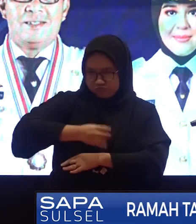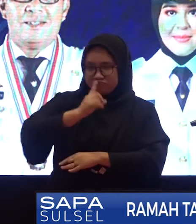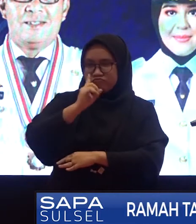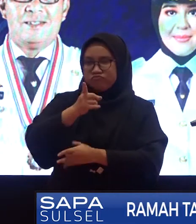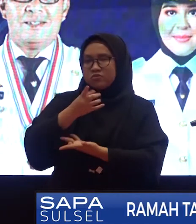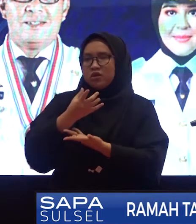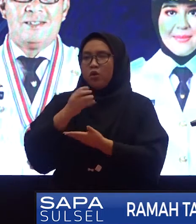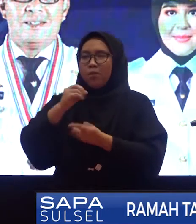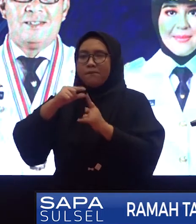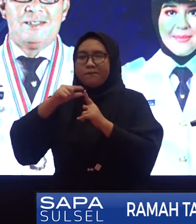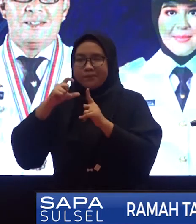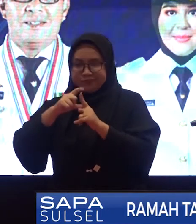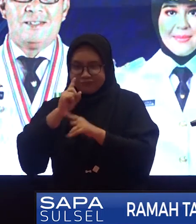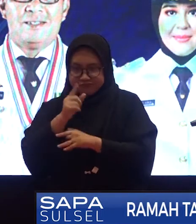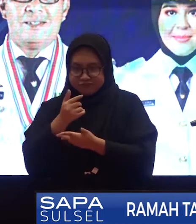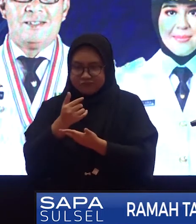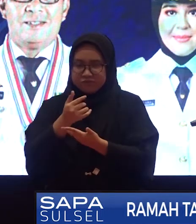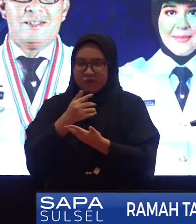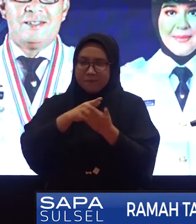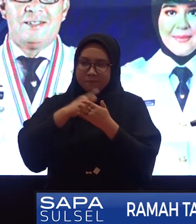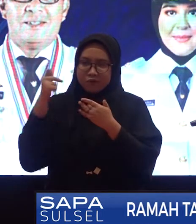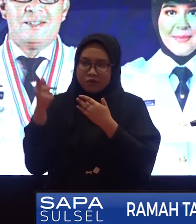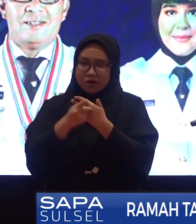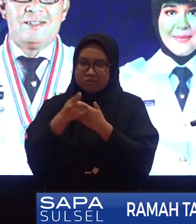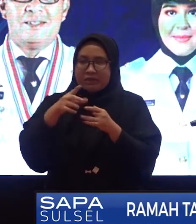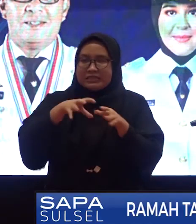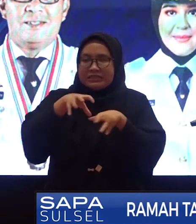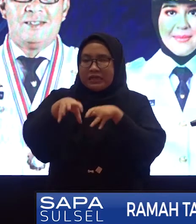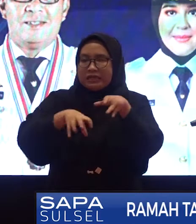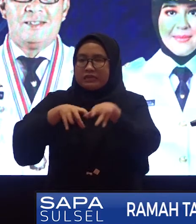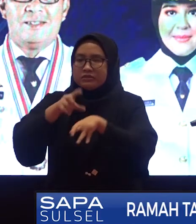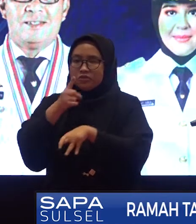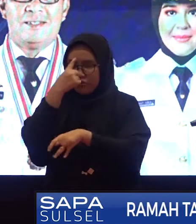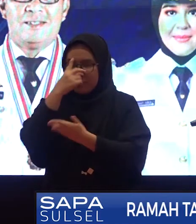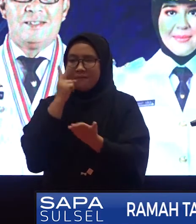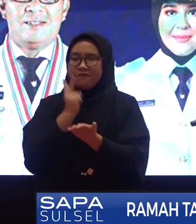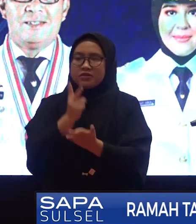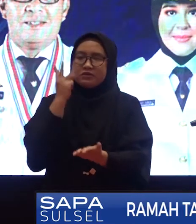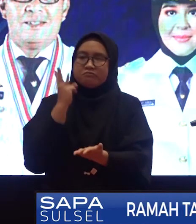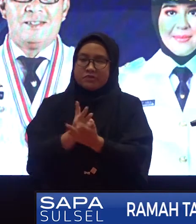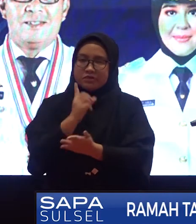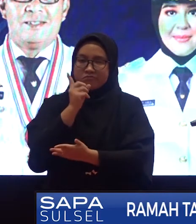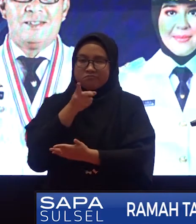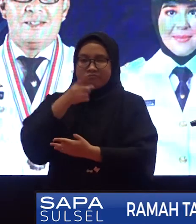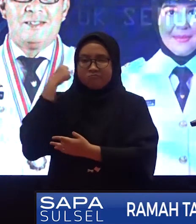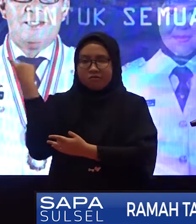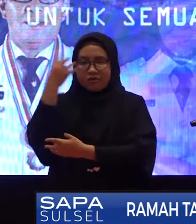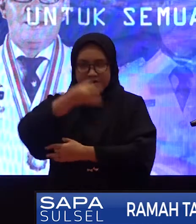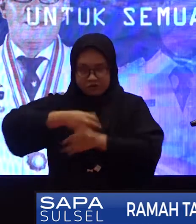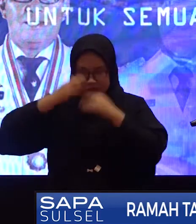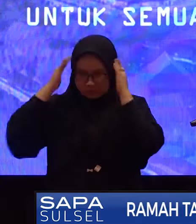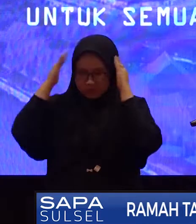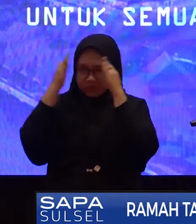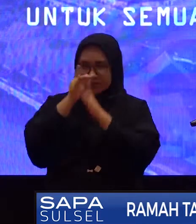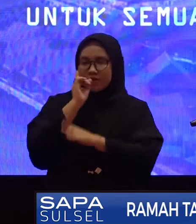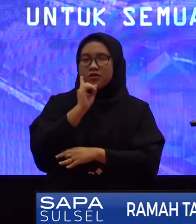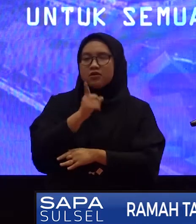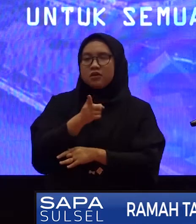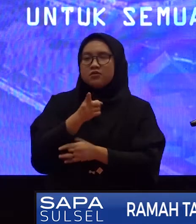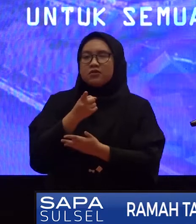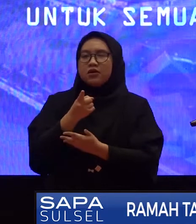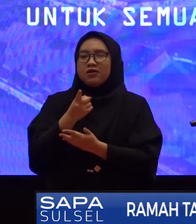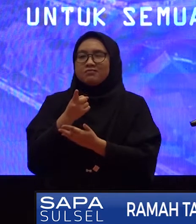opd yang melaksanakan program strategis berdasarkan visi dan misi Pemerintah Kota Makassar yang